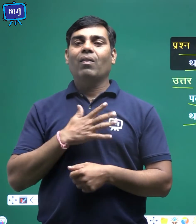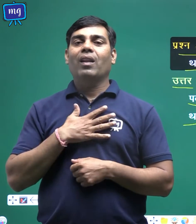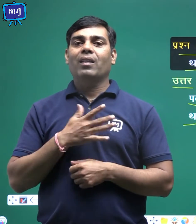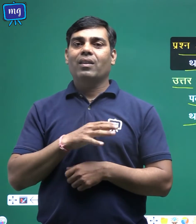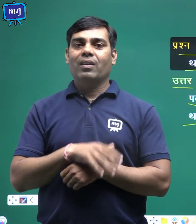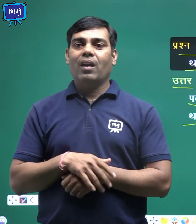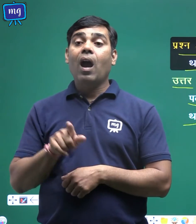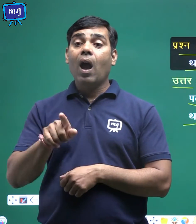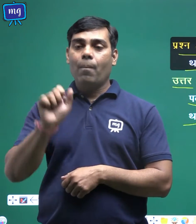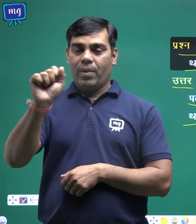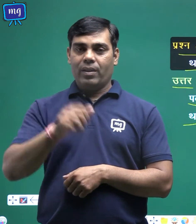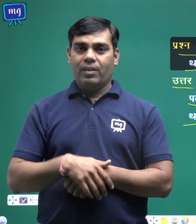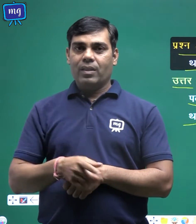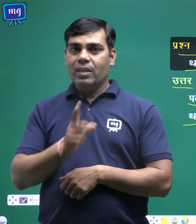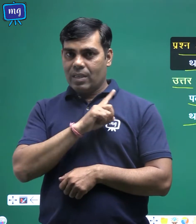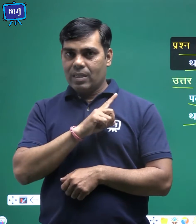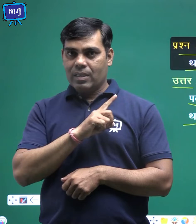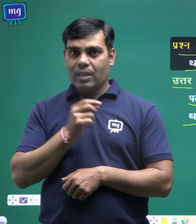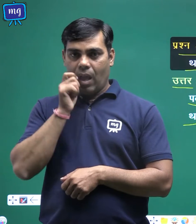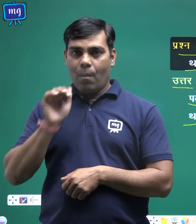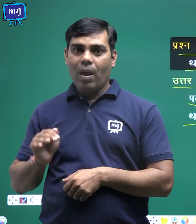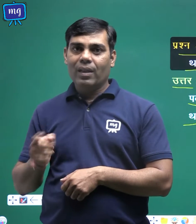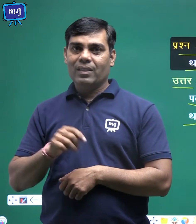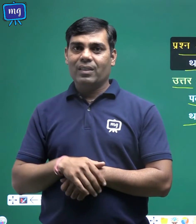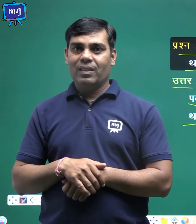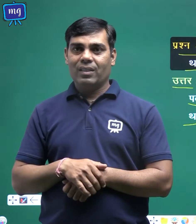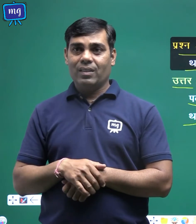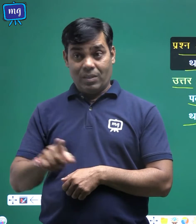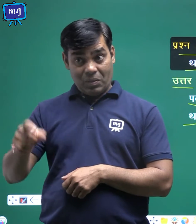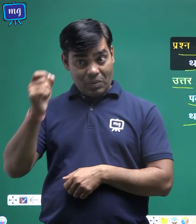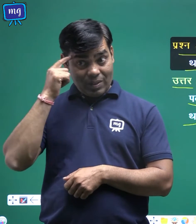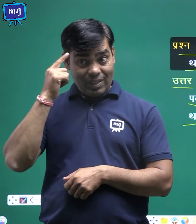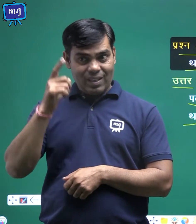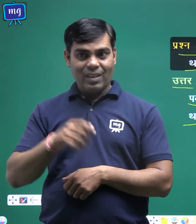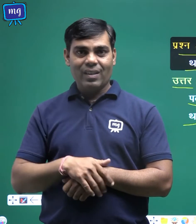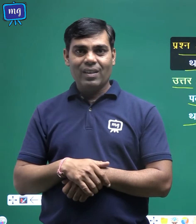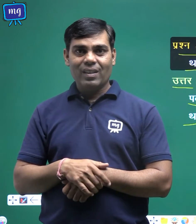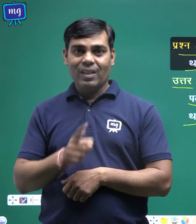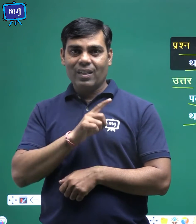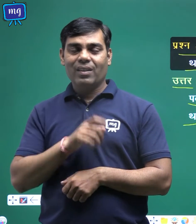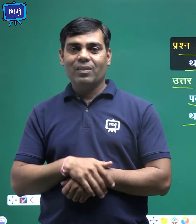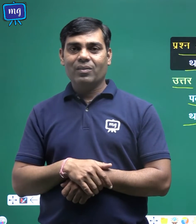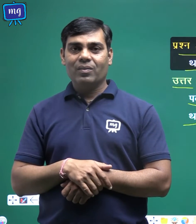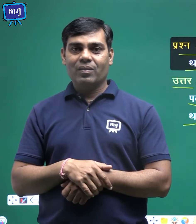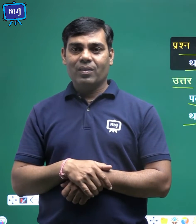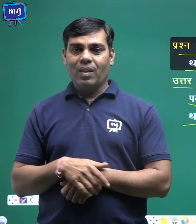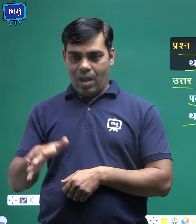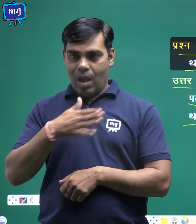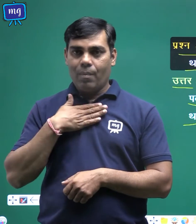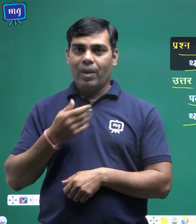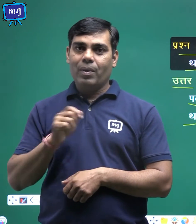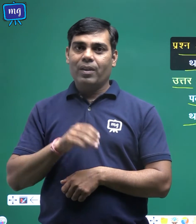आप भी इस बालक से सबक सीखें कि हमें